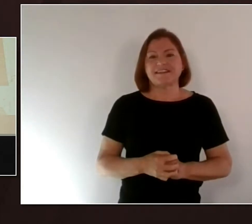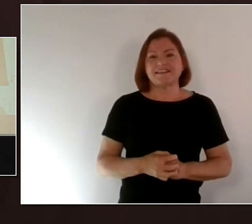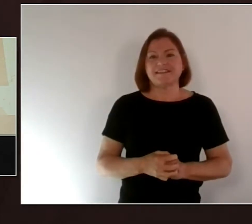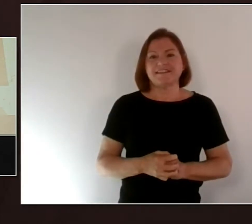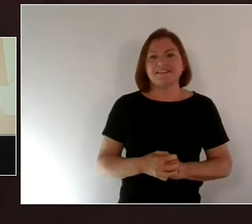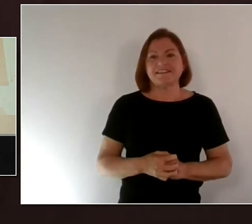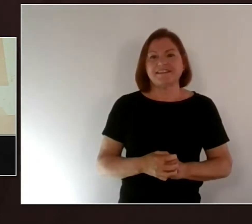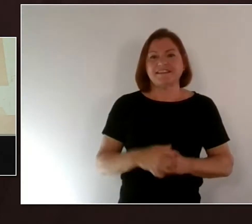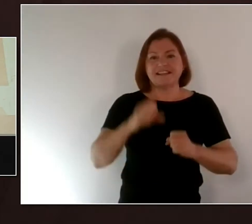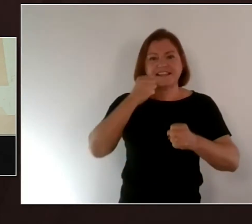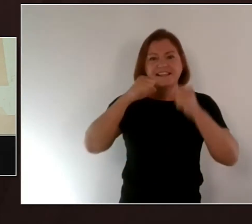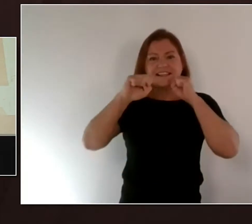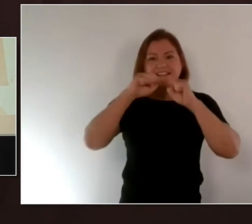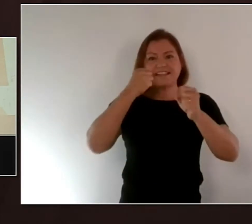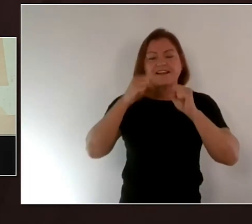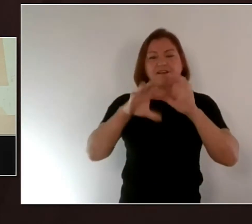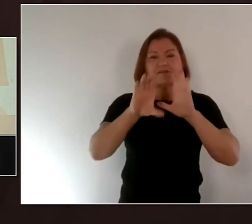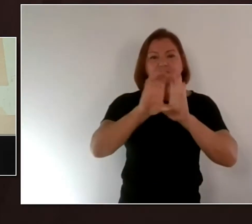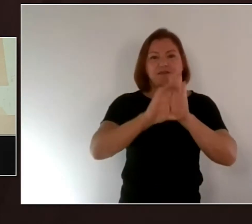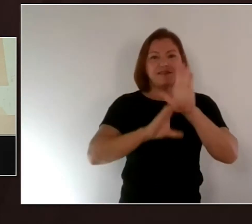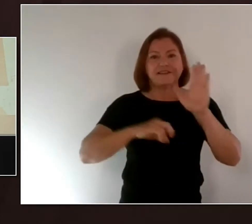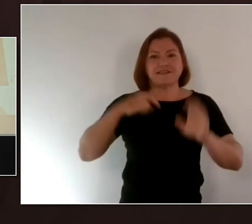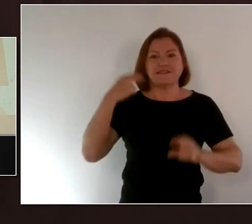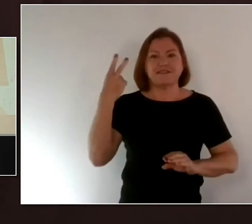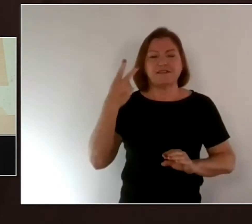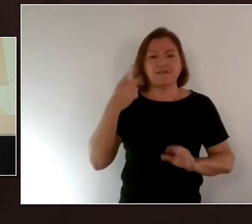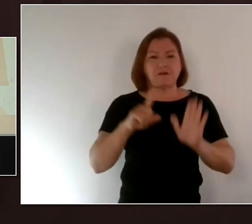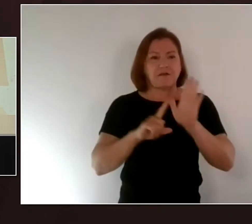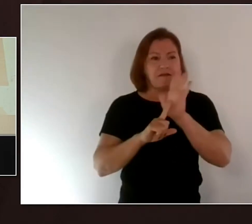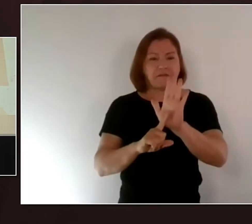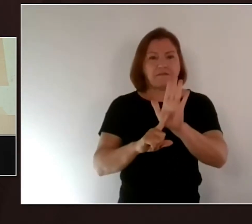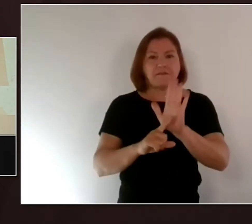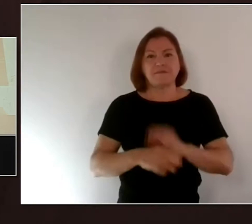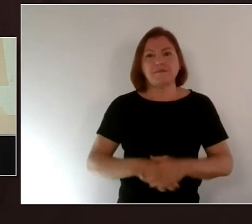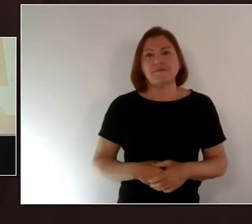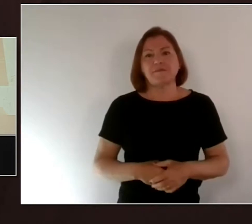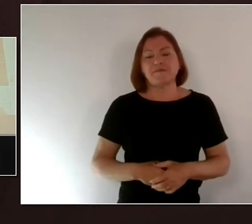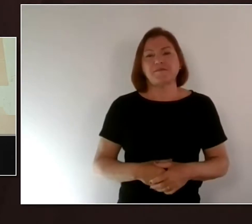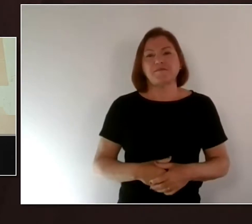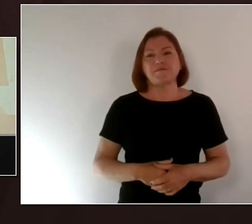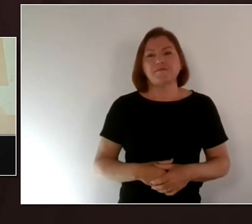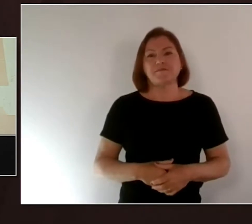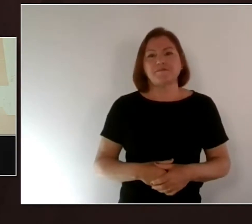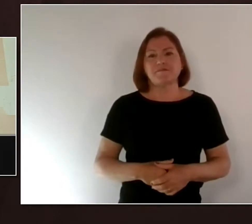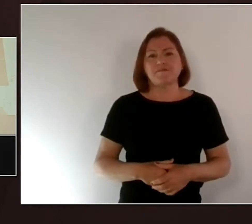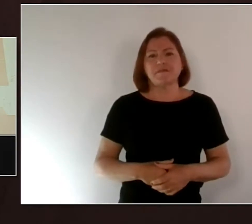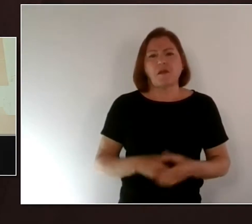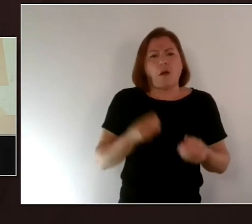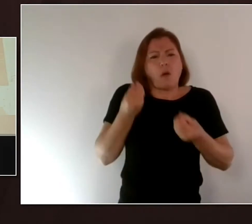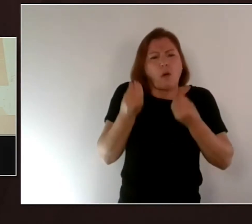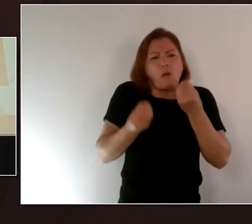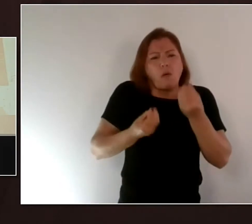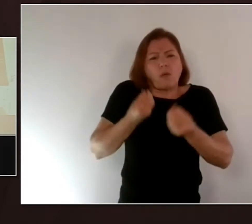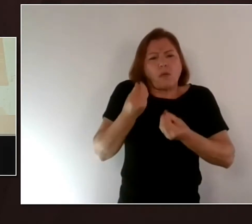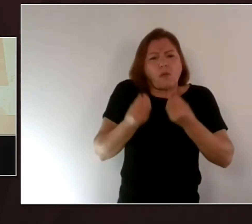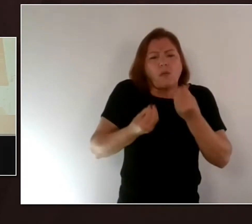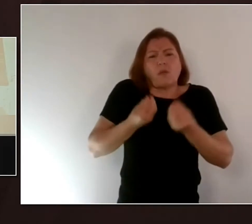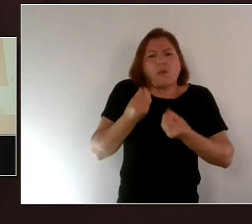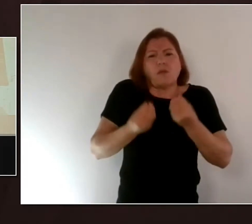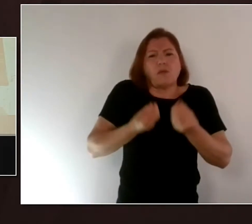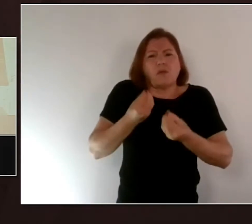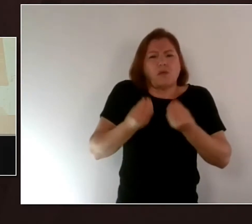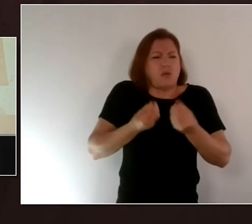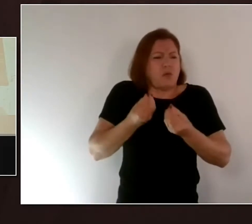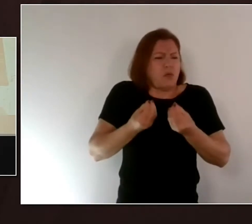Salmos 2 mostra a condição deste